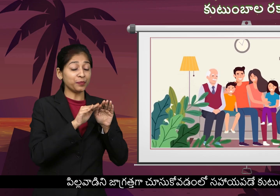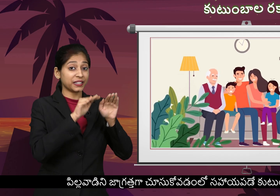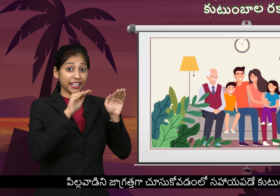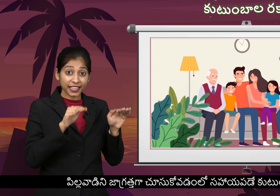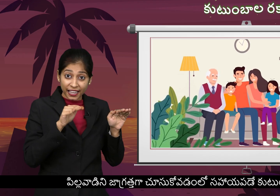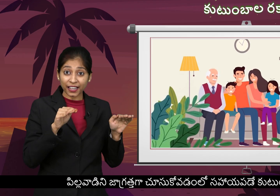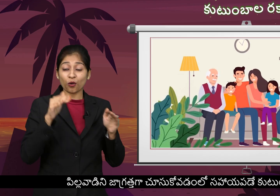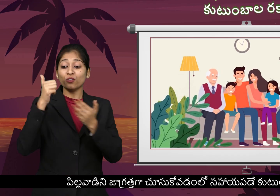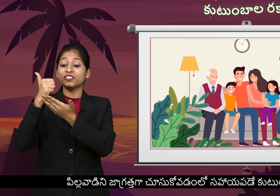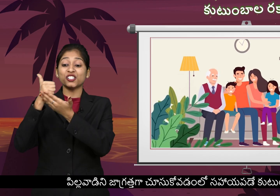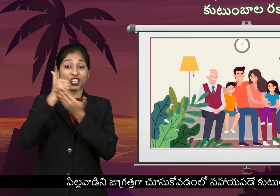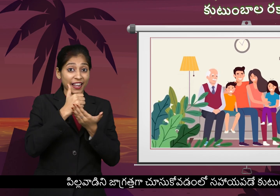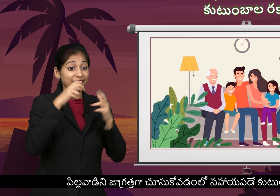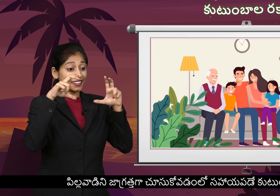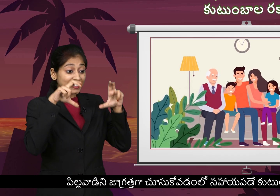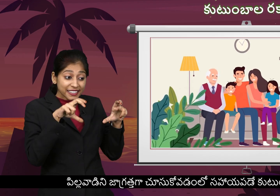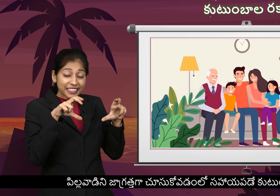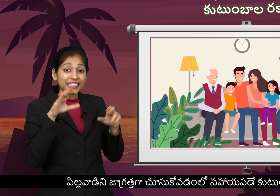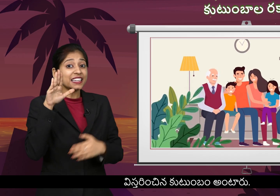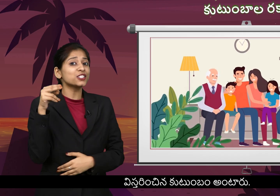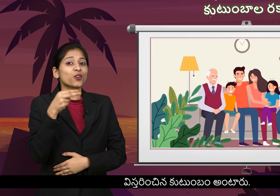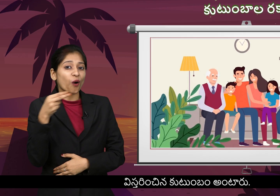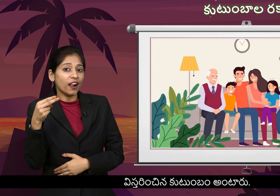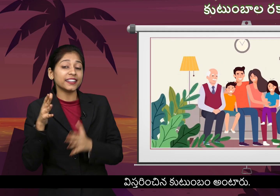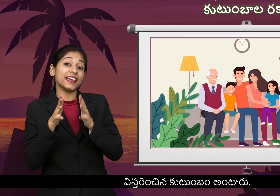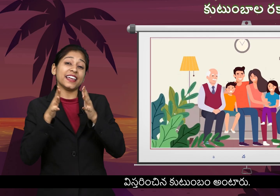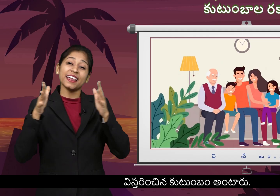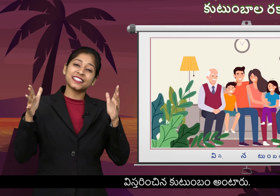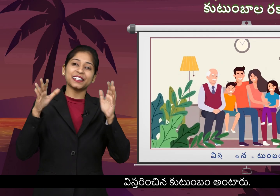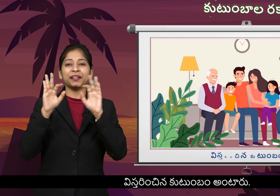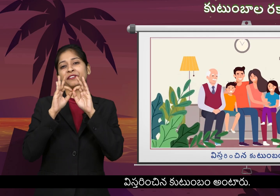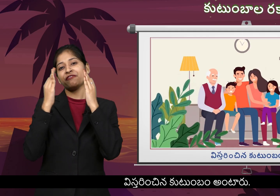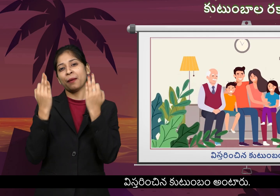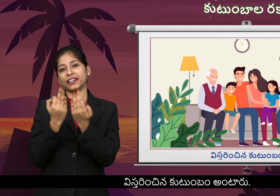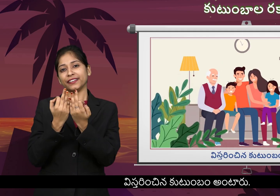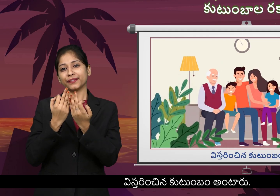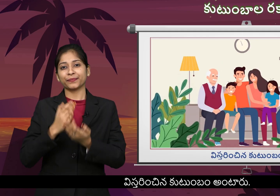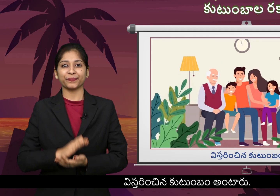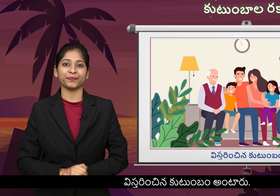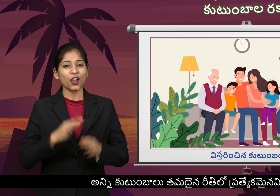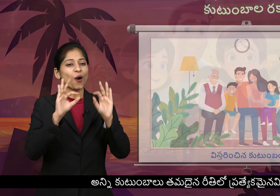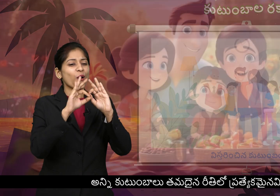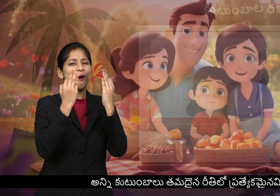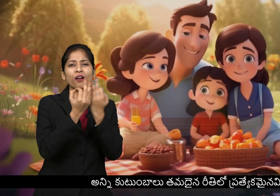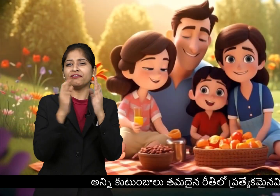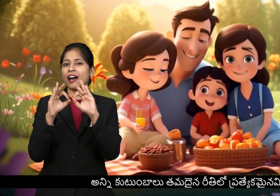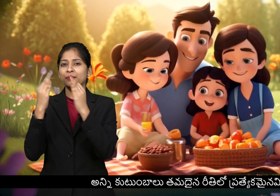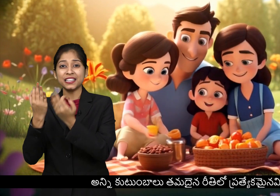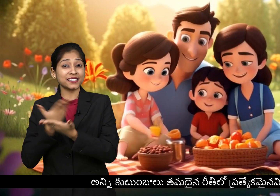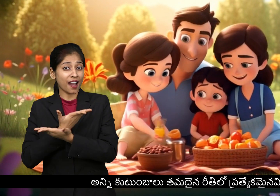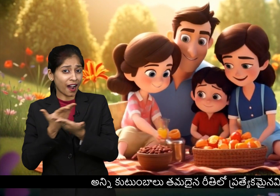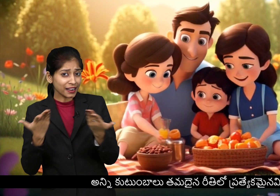జాగ్రత్తగా చూసుకోవడంలో సహాయపడే కుటుంబాన్ని విస్తరించిన కుటుంబం అంటారు. అన్ని